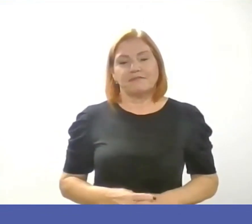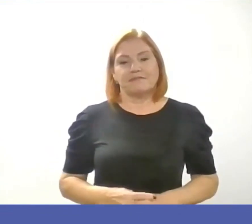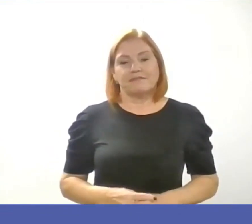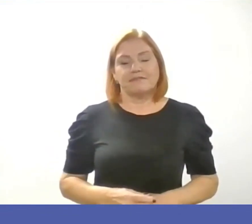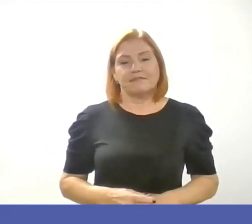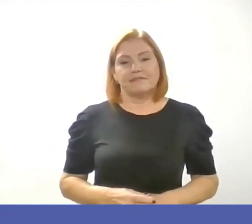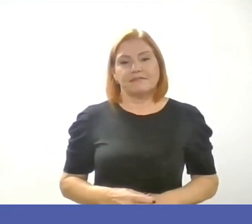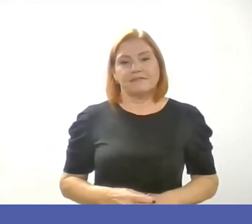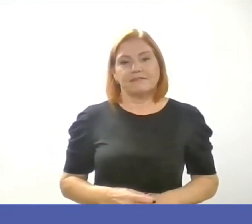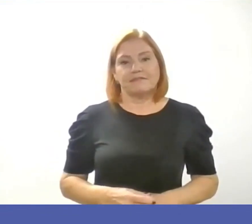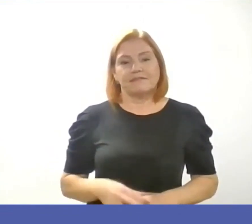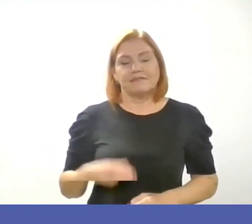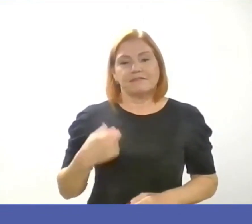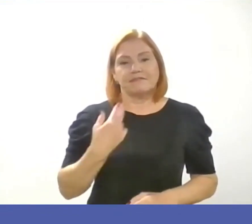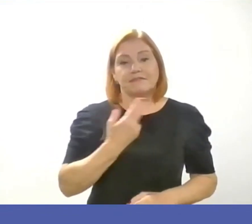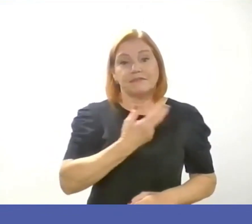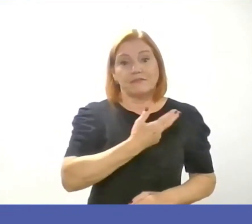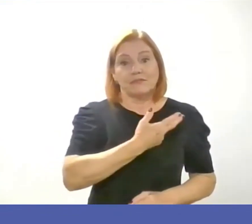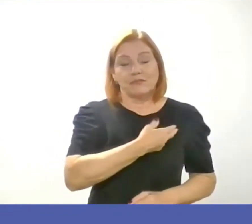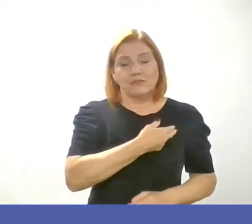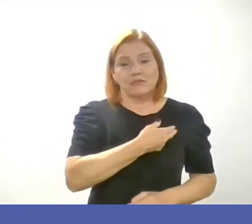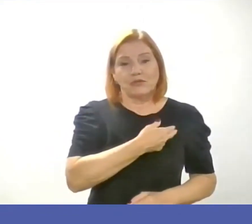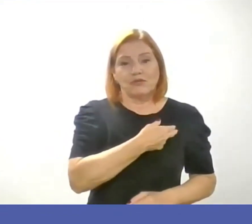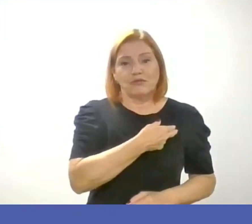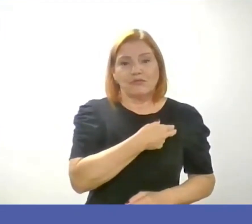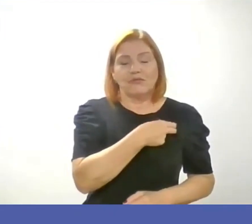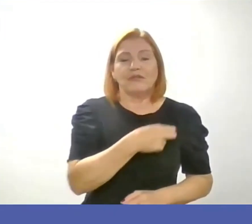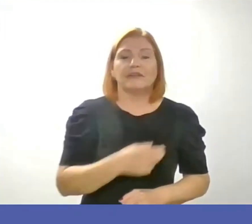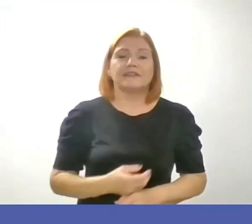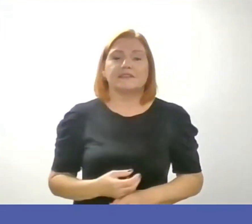Nós, os cooperadores, estamos muito contentes.